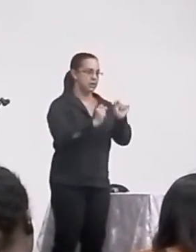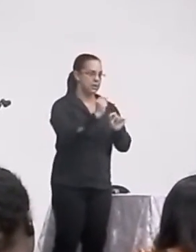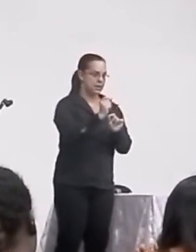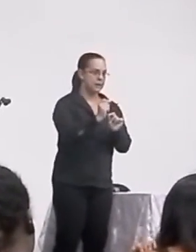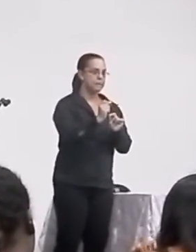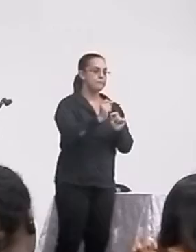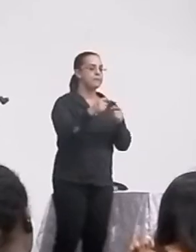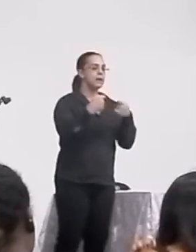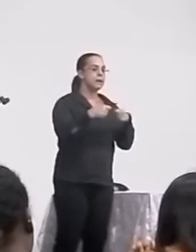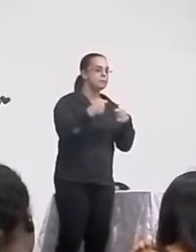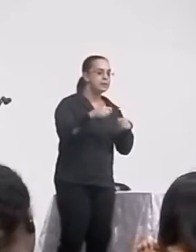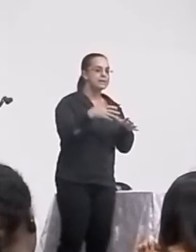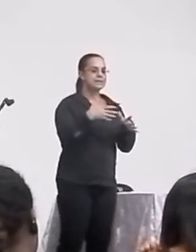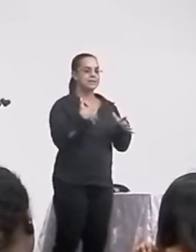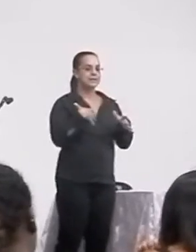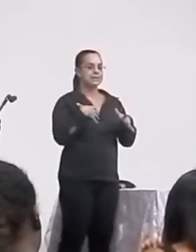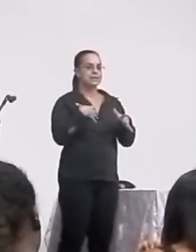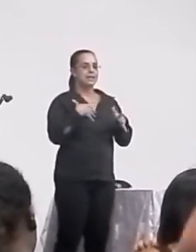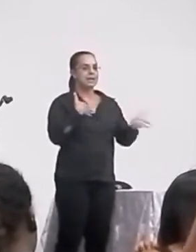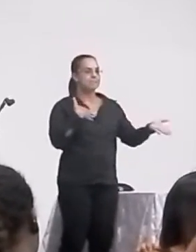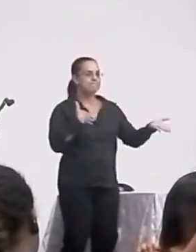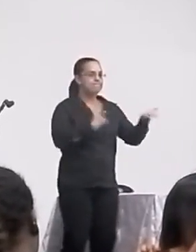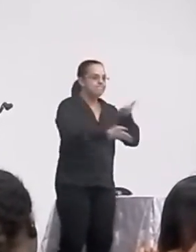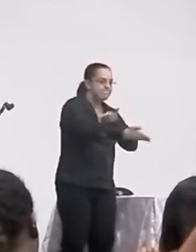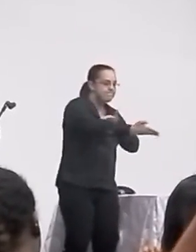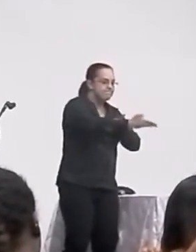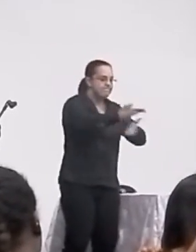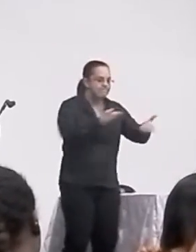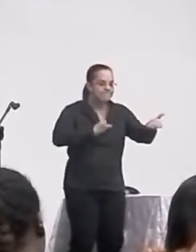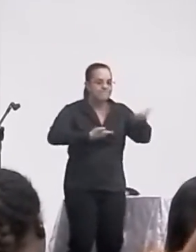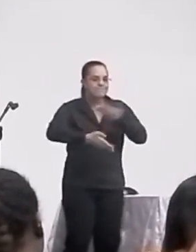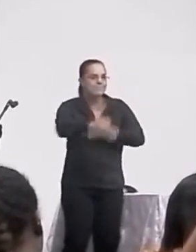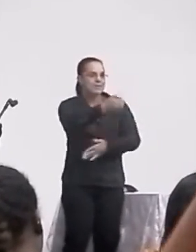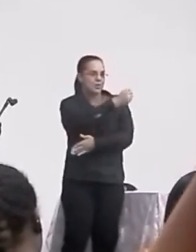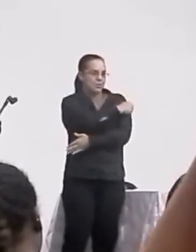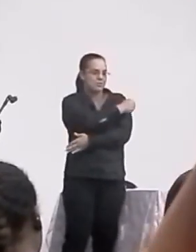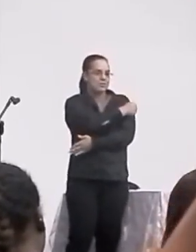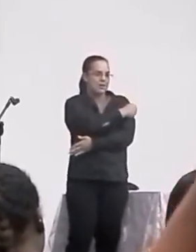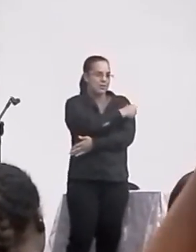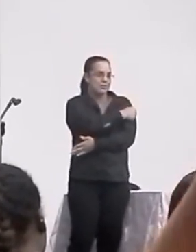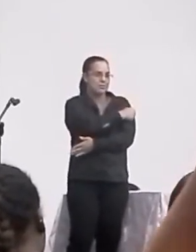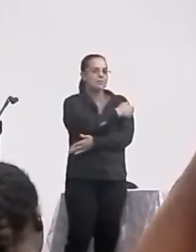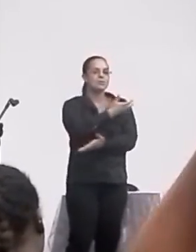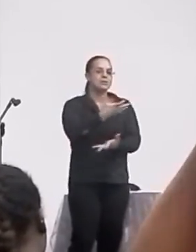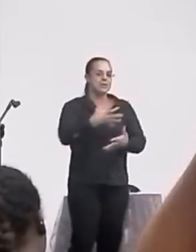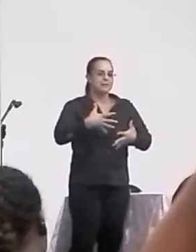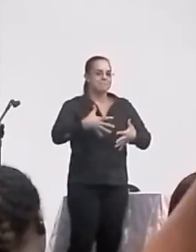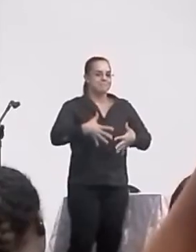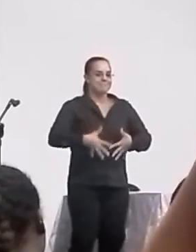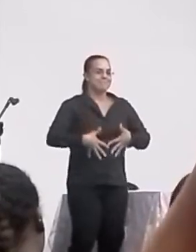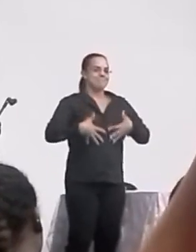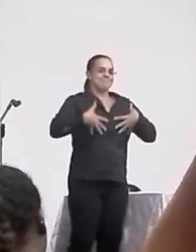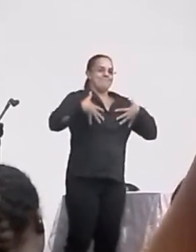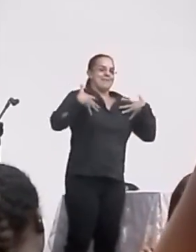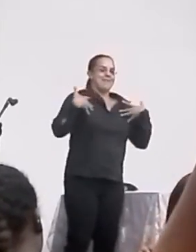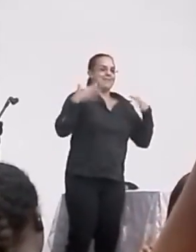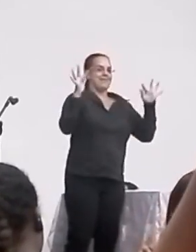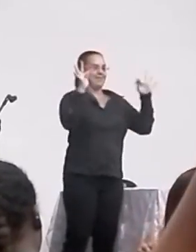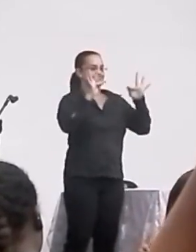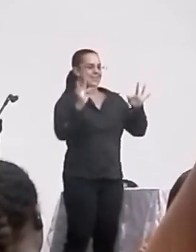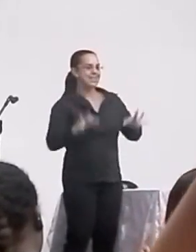de entusiasmo e contagioso o seu entusiasmo. Deveria